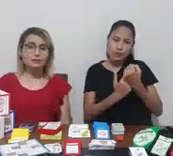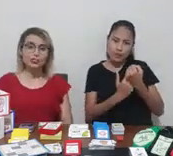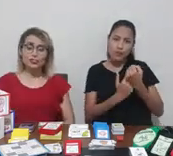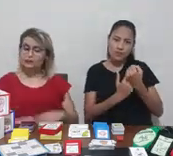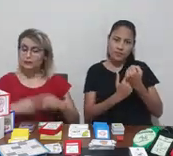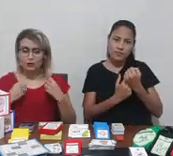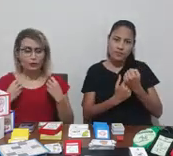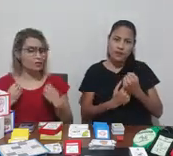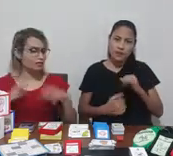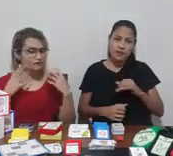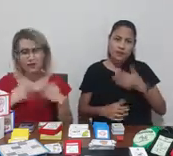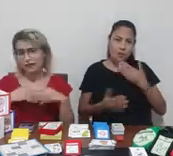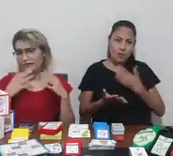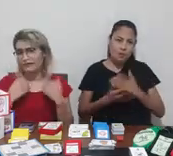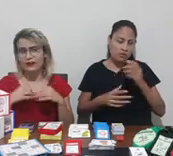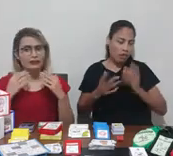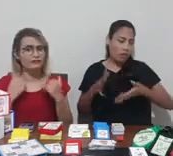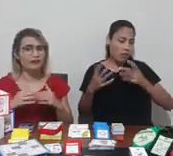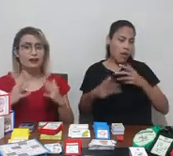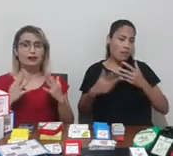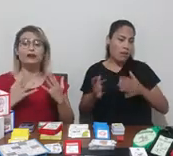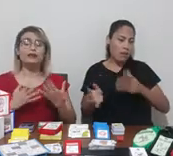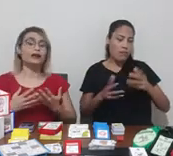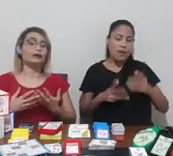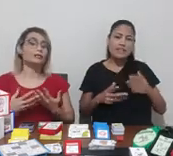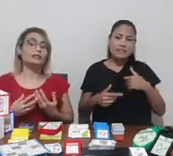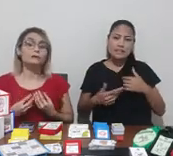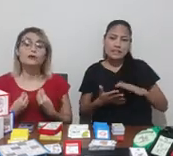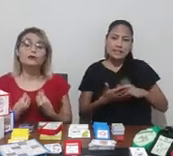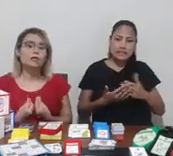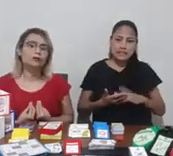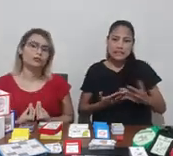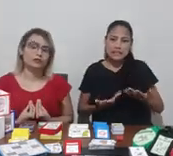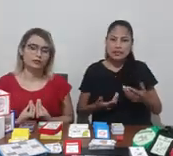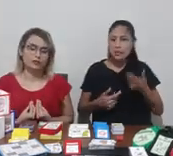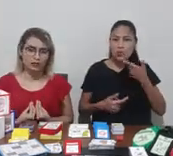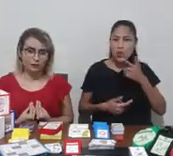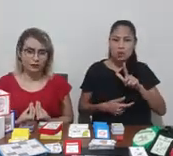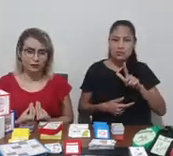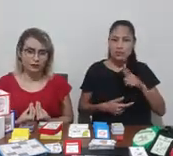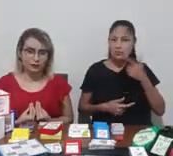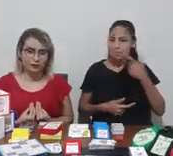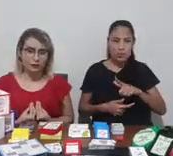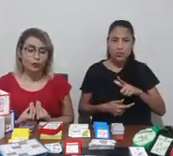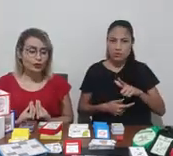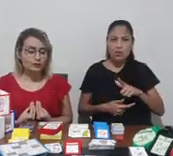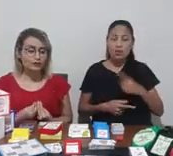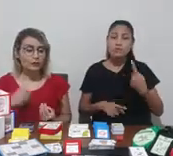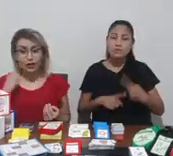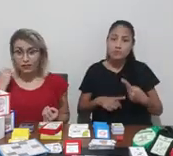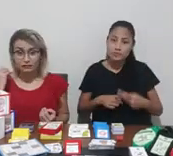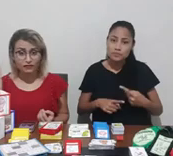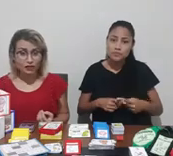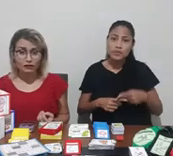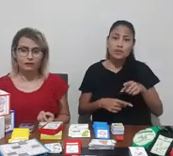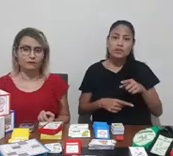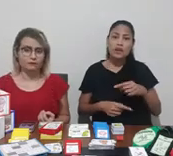Mas imagine se você começa, fala, e aí o intérprete não tem condição de interpretar. Por quê? Porque você está